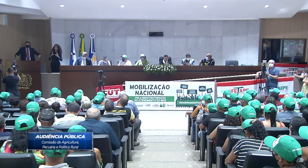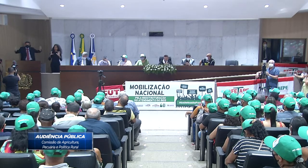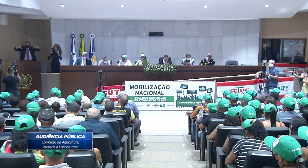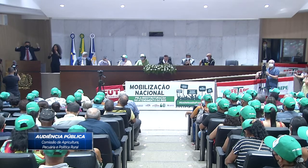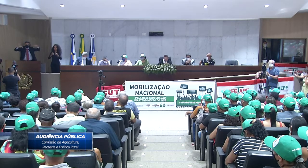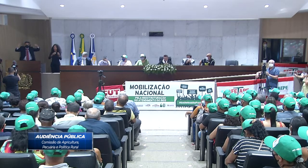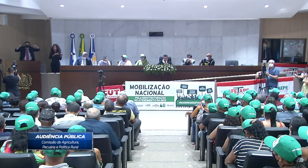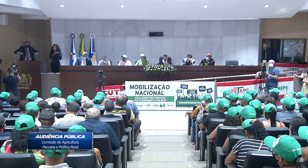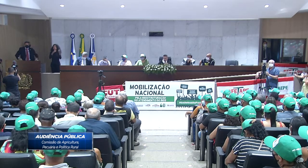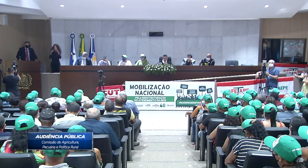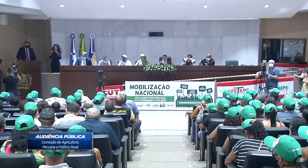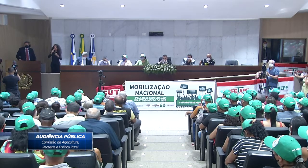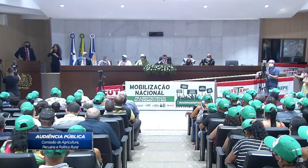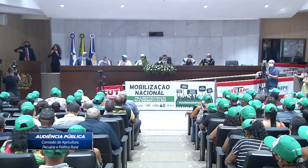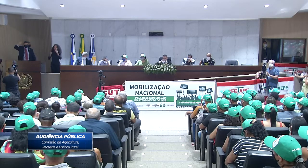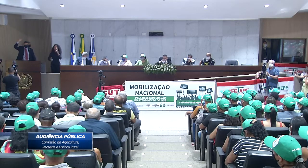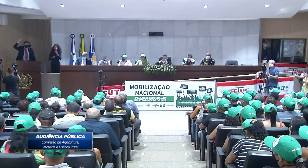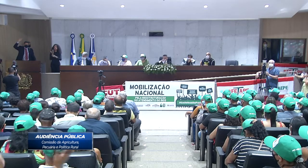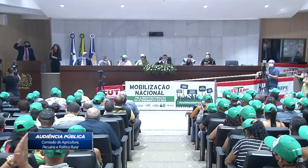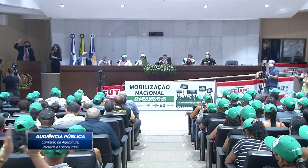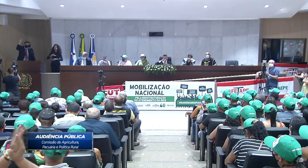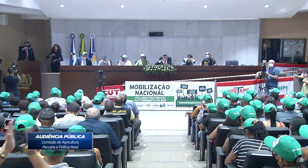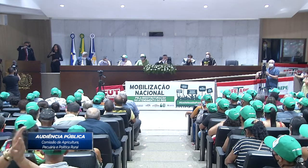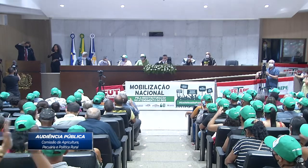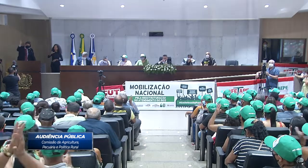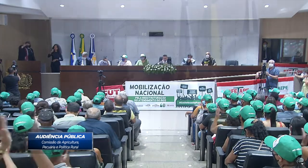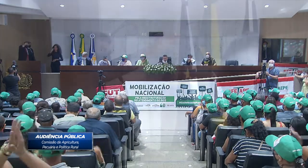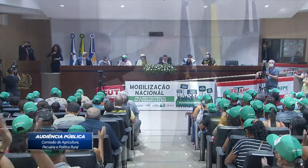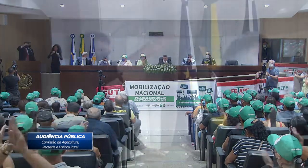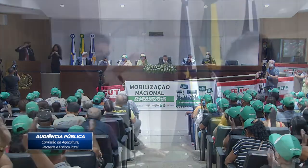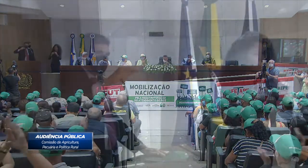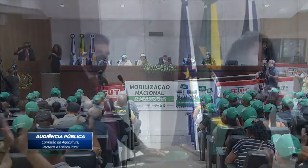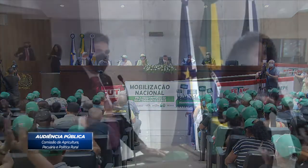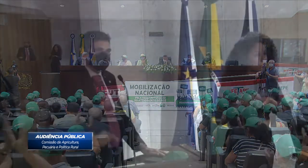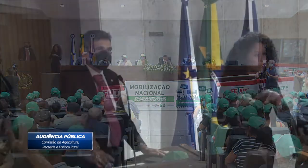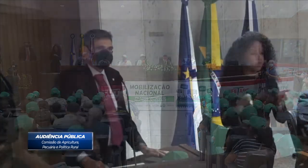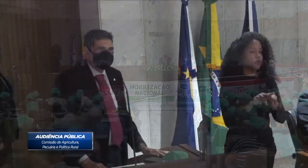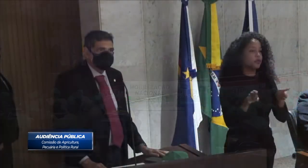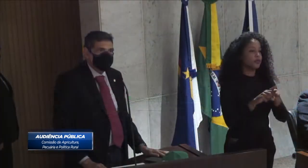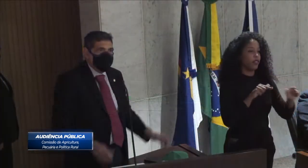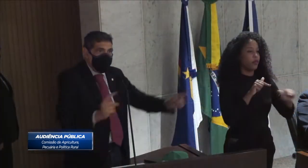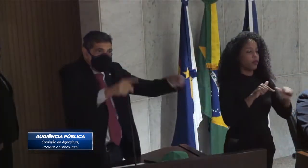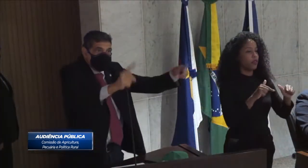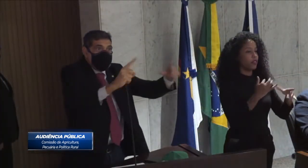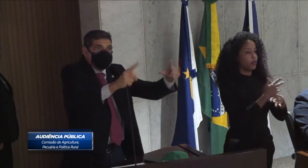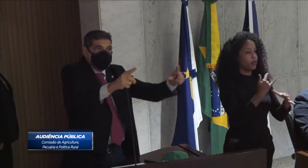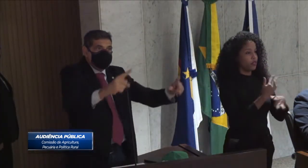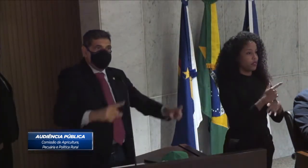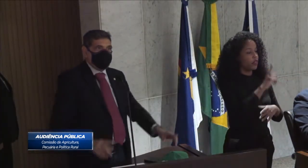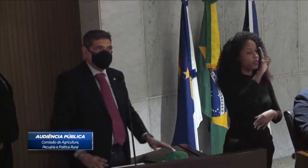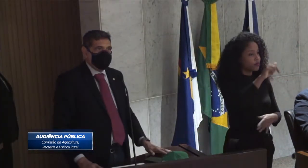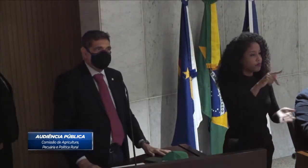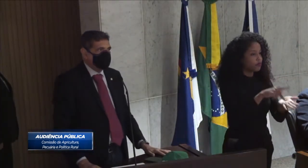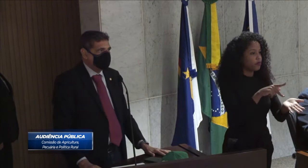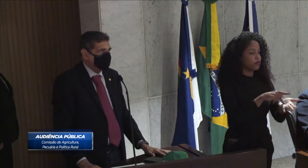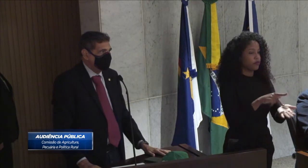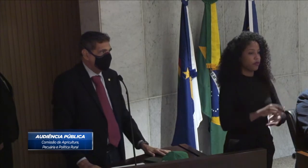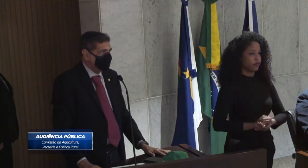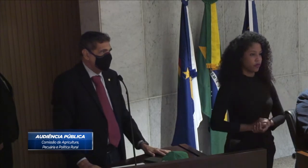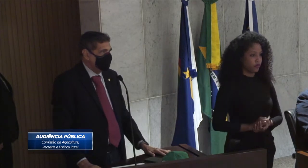sabe quem produziu? O trabalhador do campo e o trabalhador da cidade. Essa é a grande